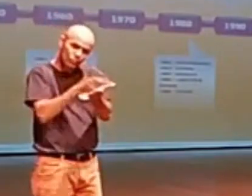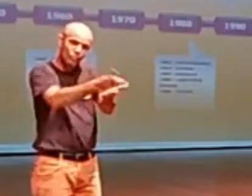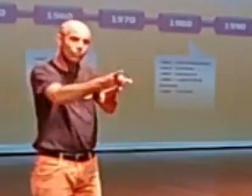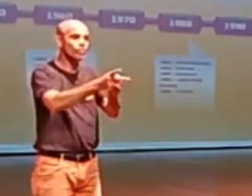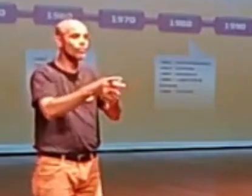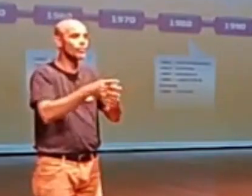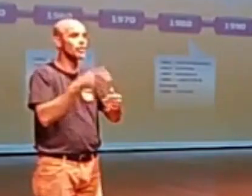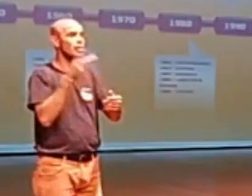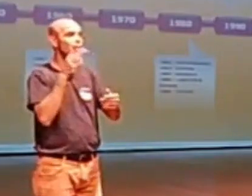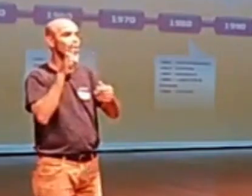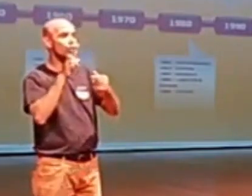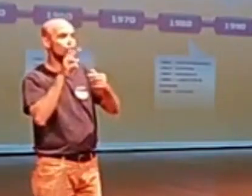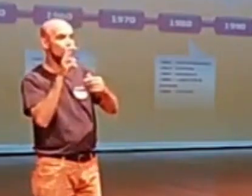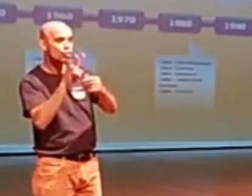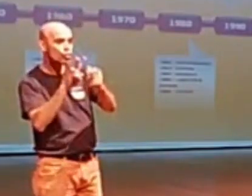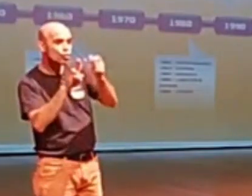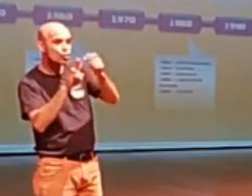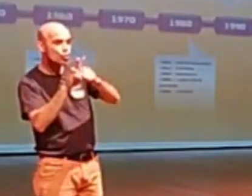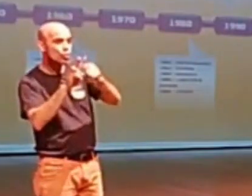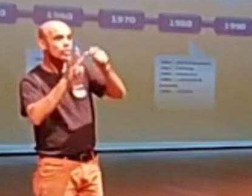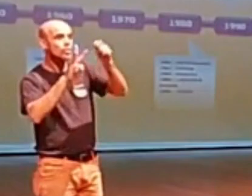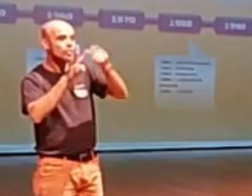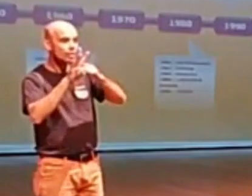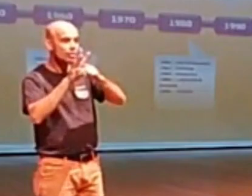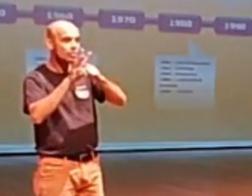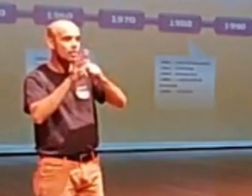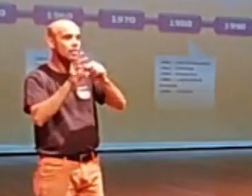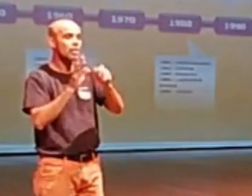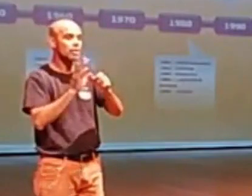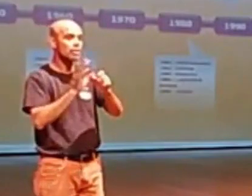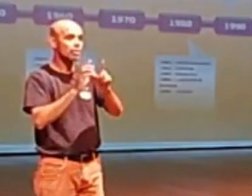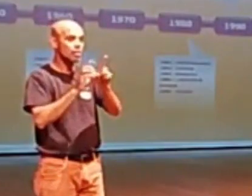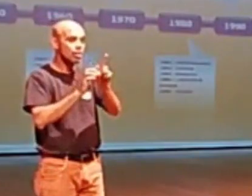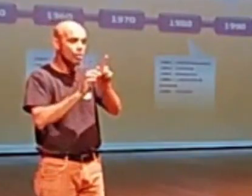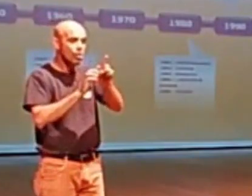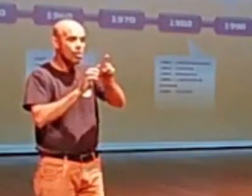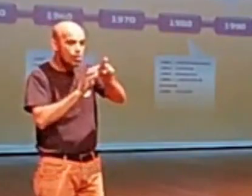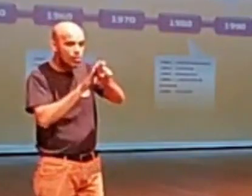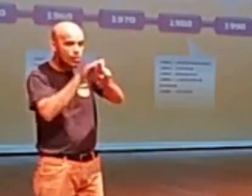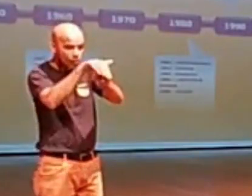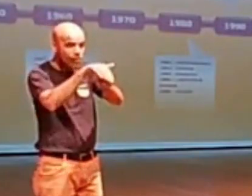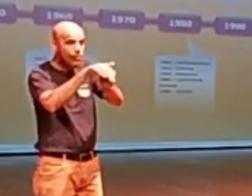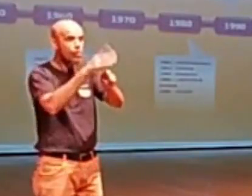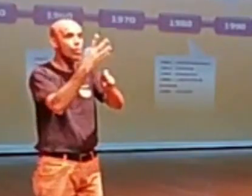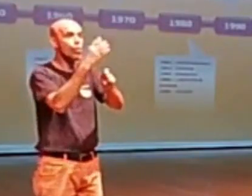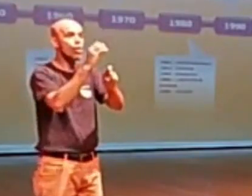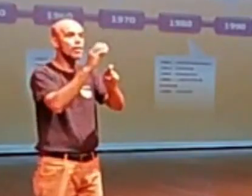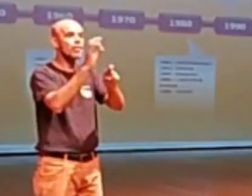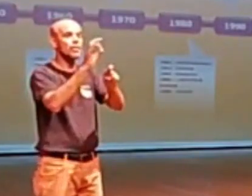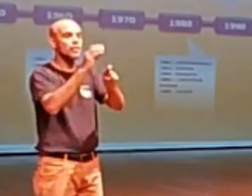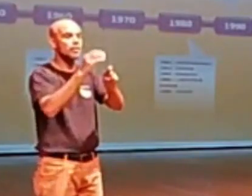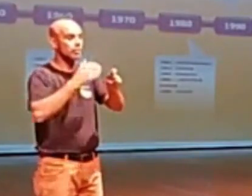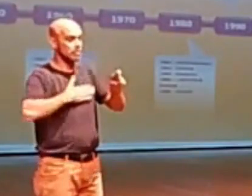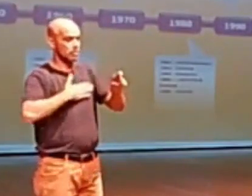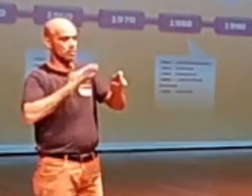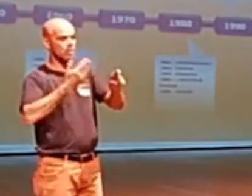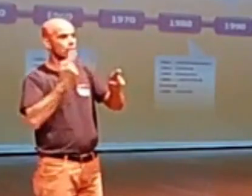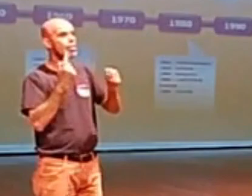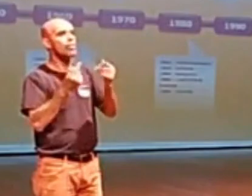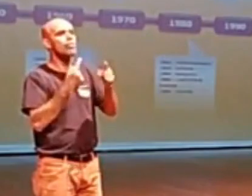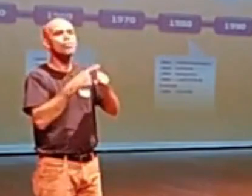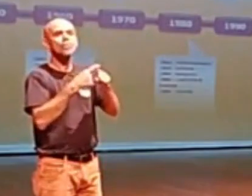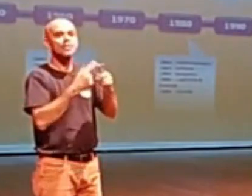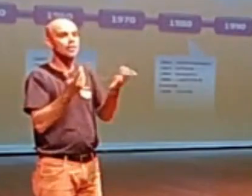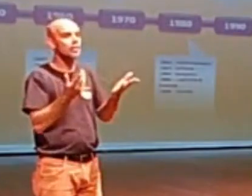de 2, 3 meses essa curva passou para 40 graus, aí todo mundo leva um susto. Por que isso poderia